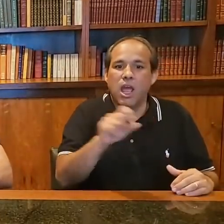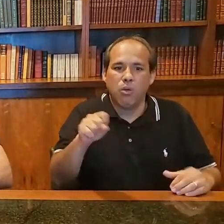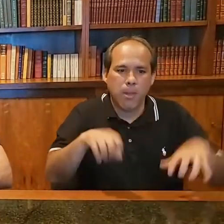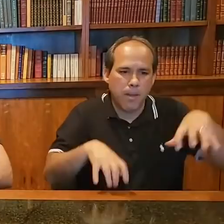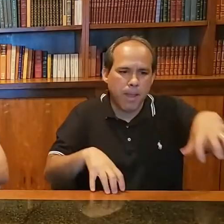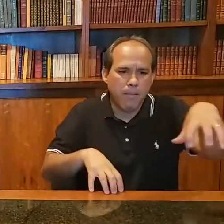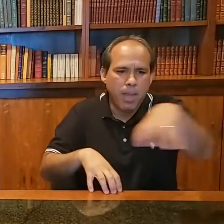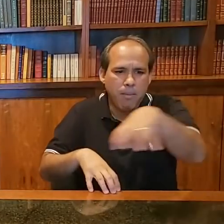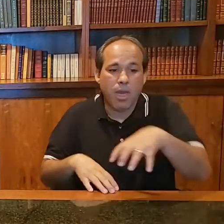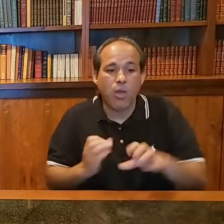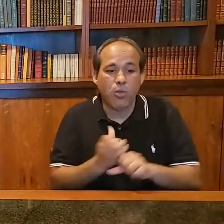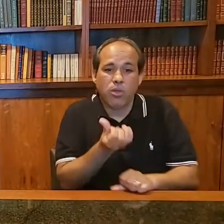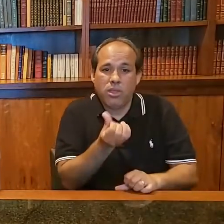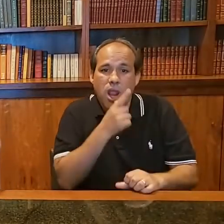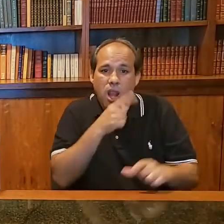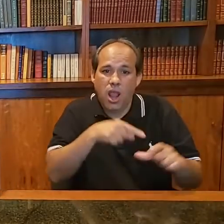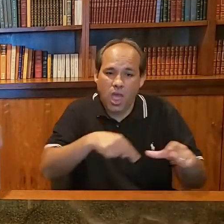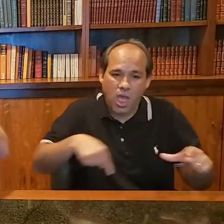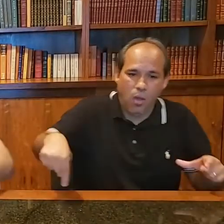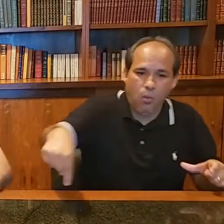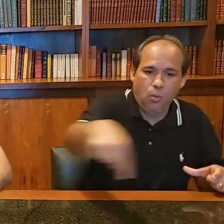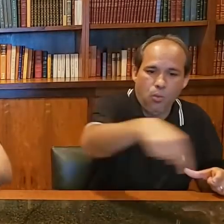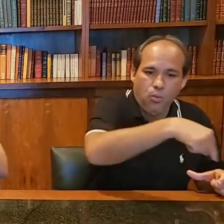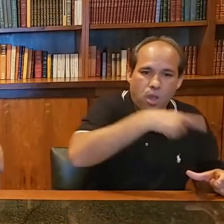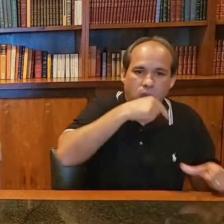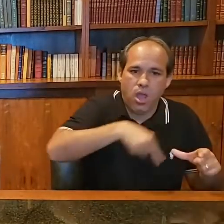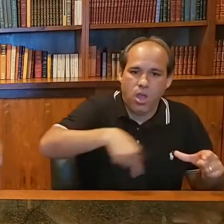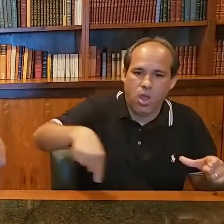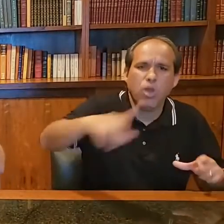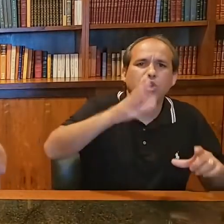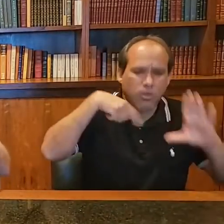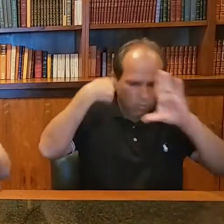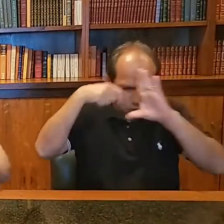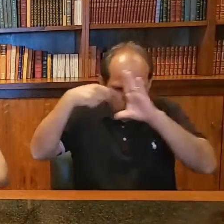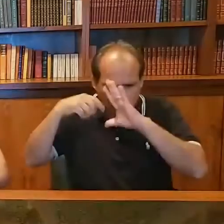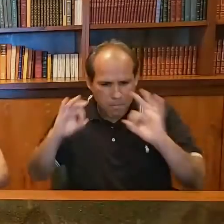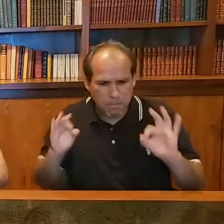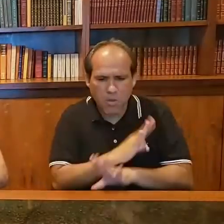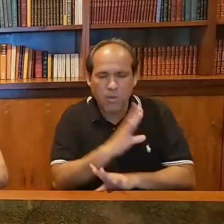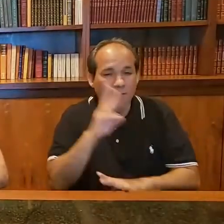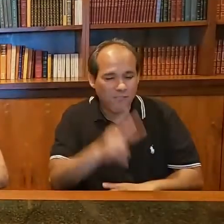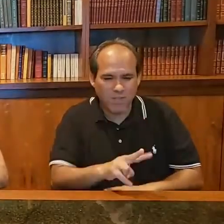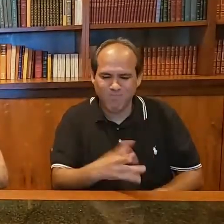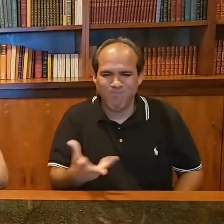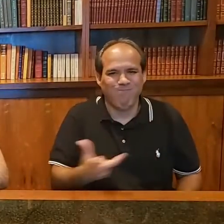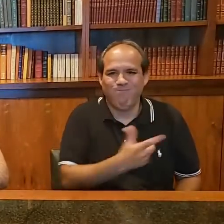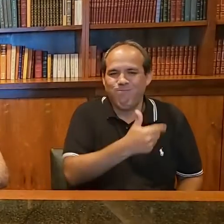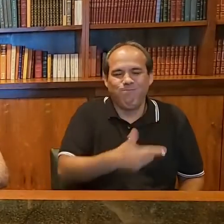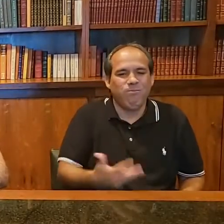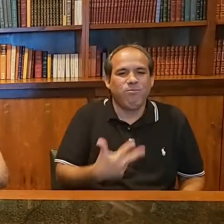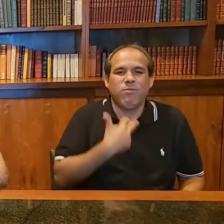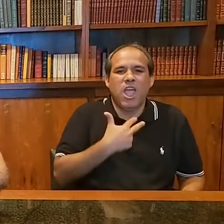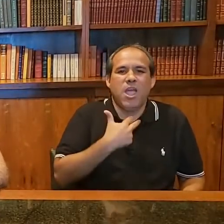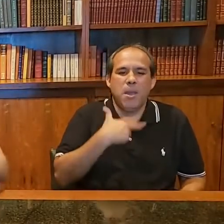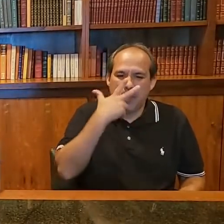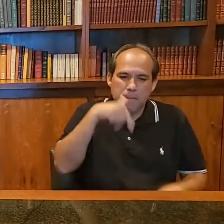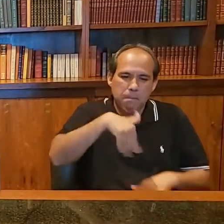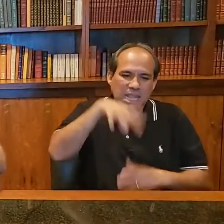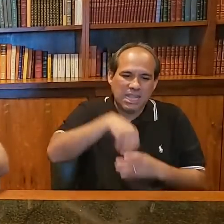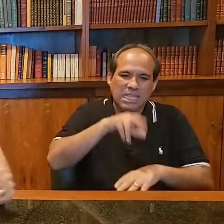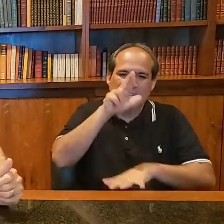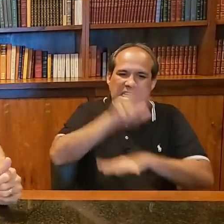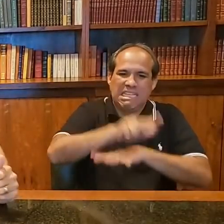sim. Filmei aquilo, quero divulgar brevemente para ver uma visão aí fantástica. Talvez seja a região mais rica do